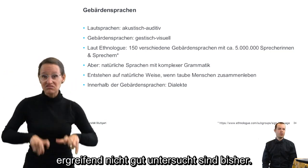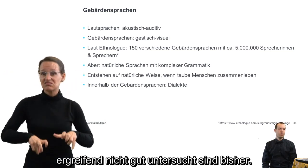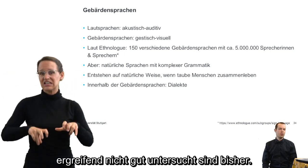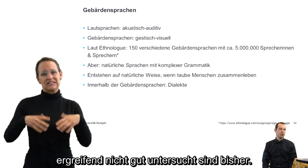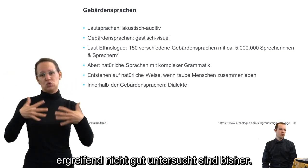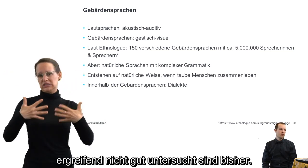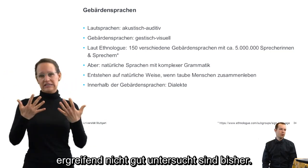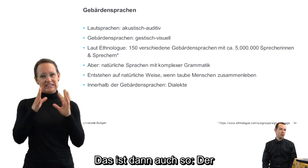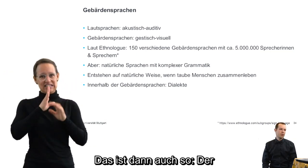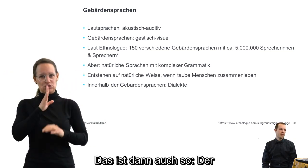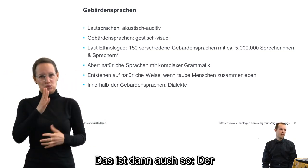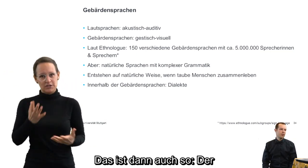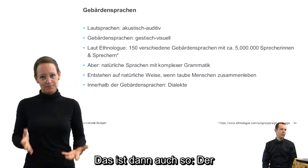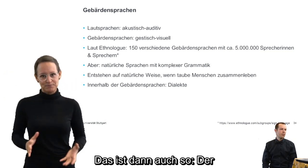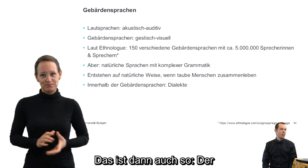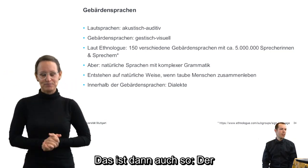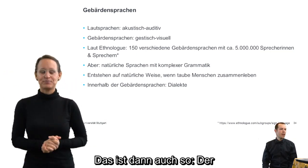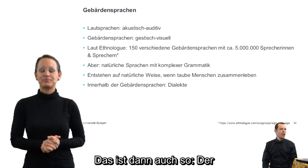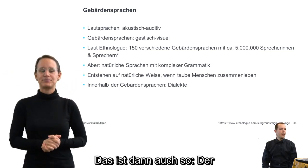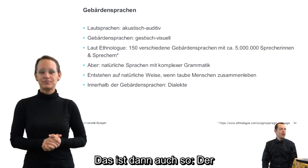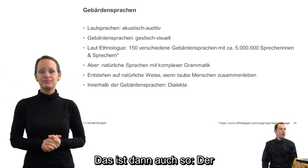nicht gut untersucht sind bisher.